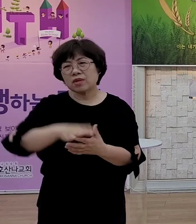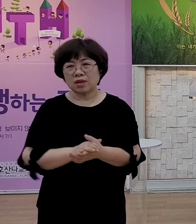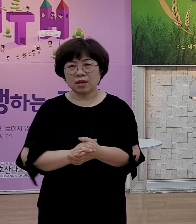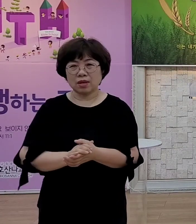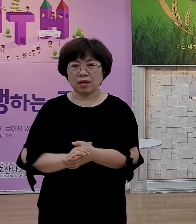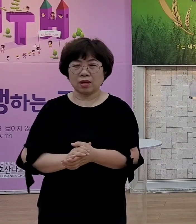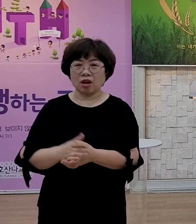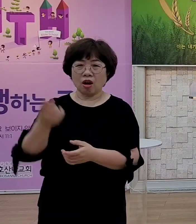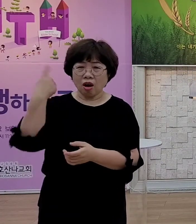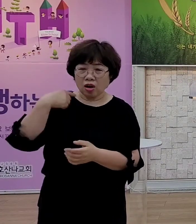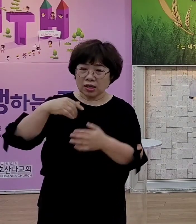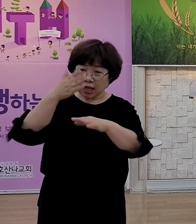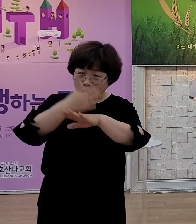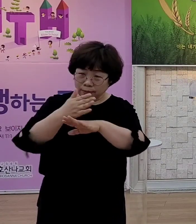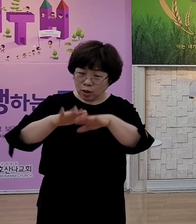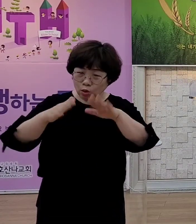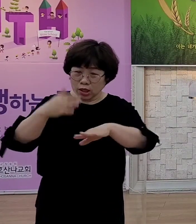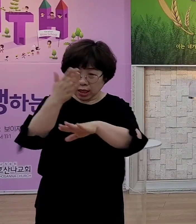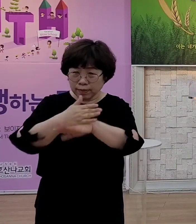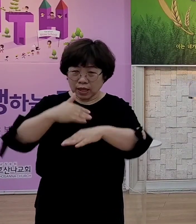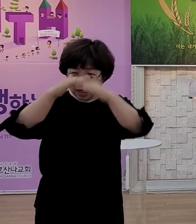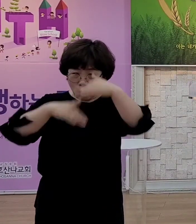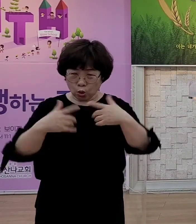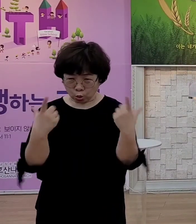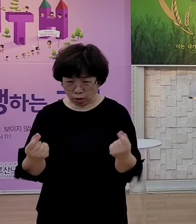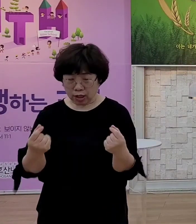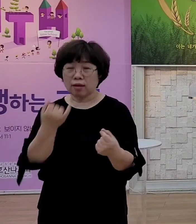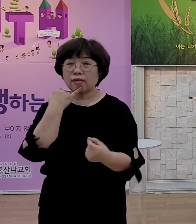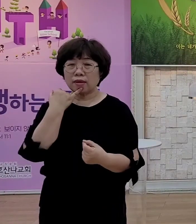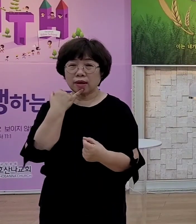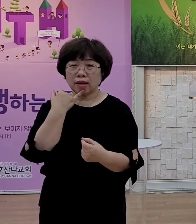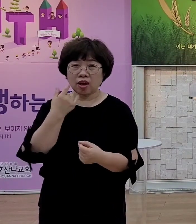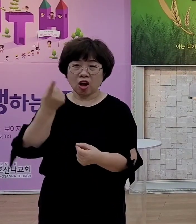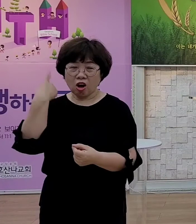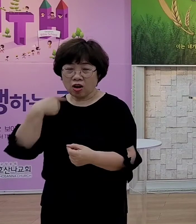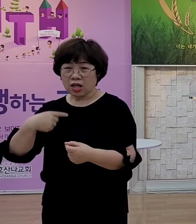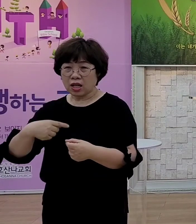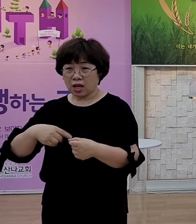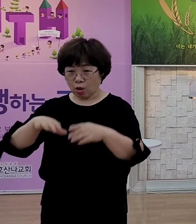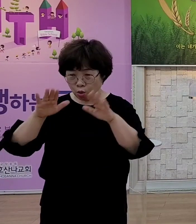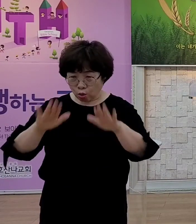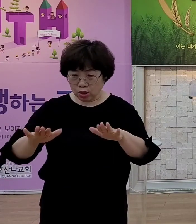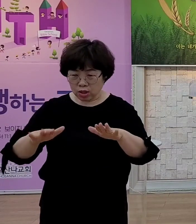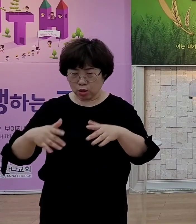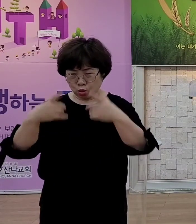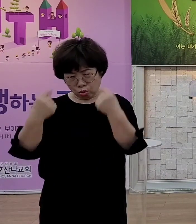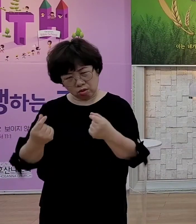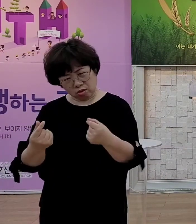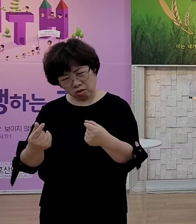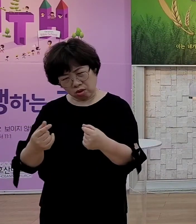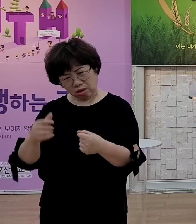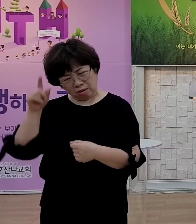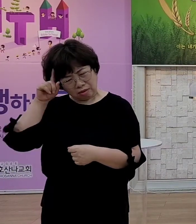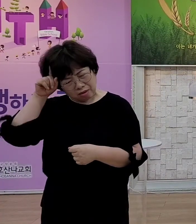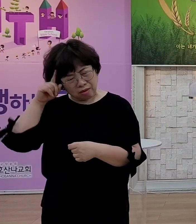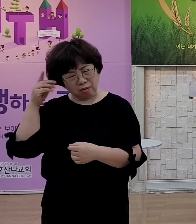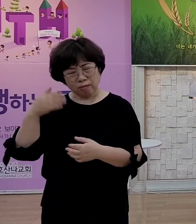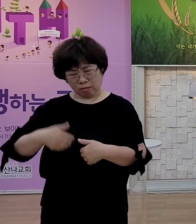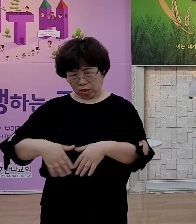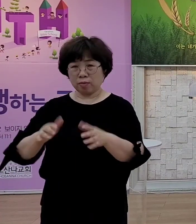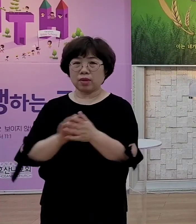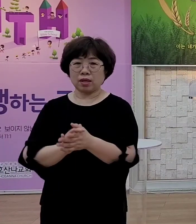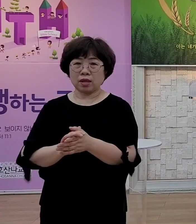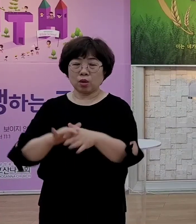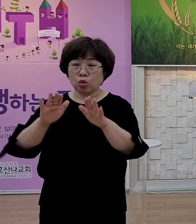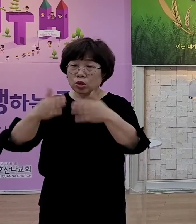돼요. 어제 감사했던 거 오늘 또 감사할 수 있죠. 그래서 어제랑 똑같은데 이런 스트레스 받지 마시고 오늘 우리에게 주신